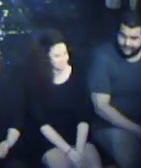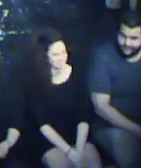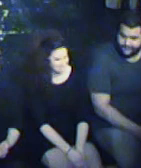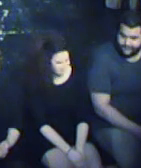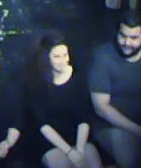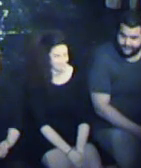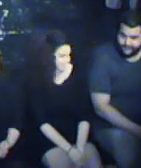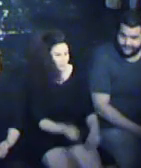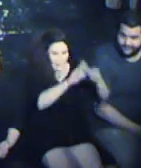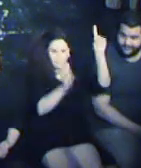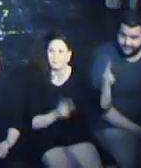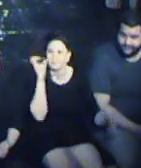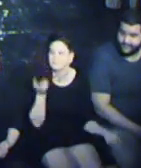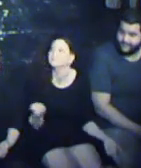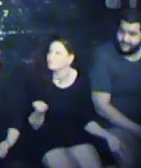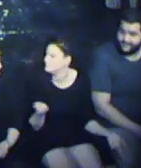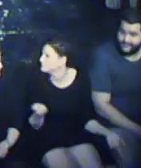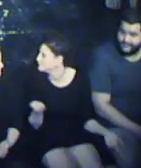Y suena el relámpago.